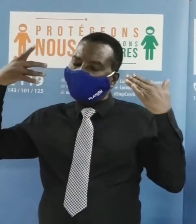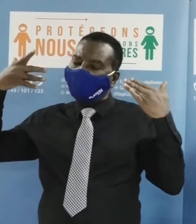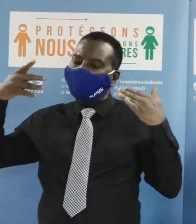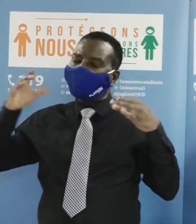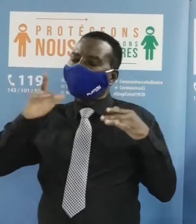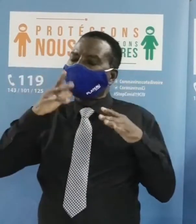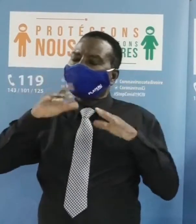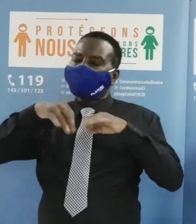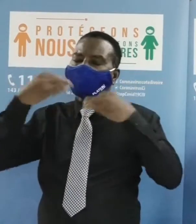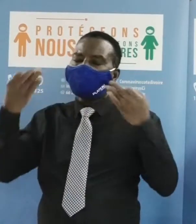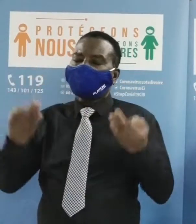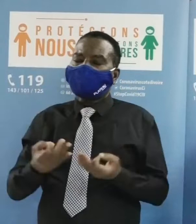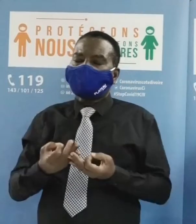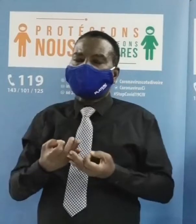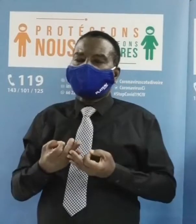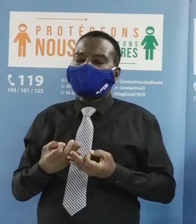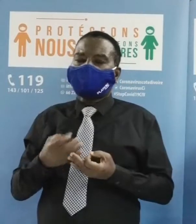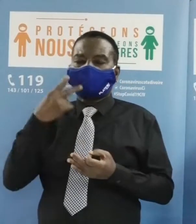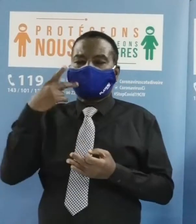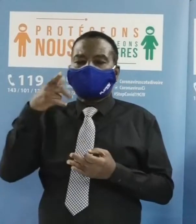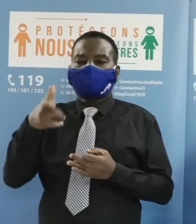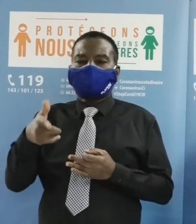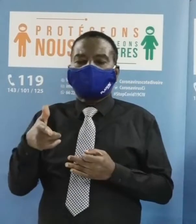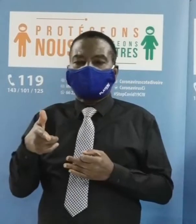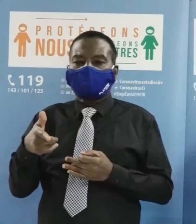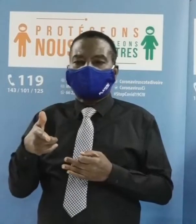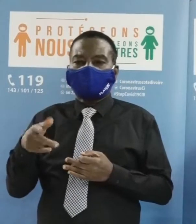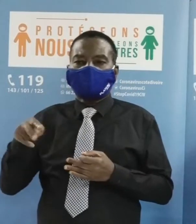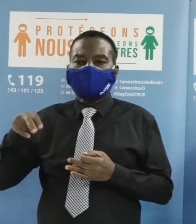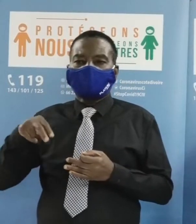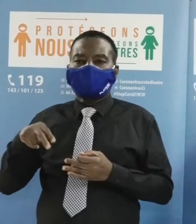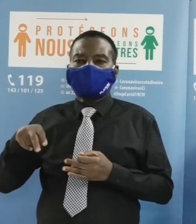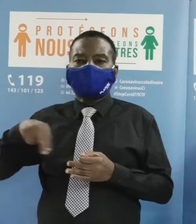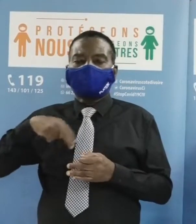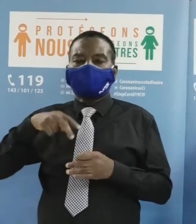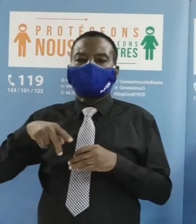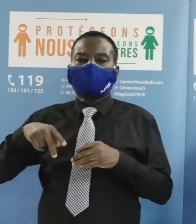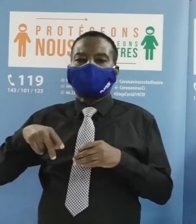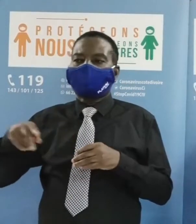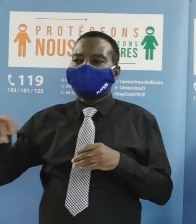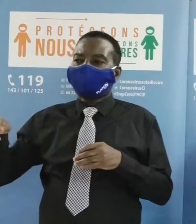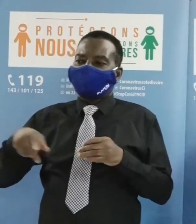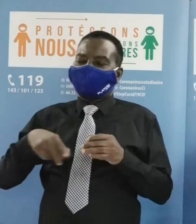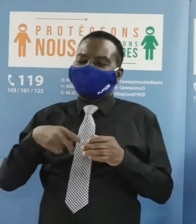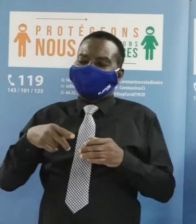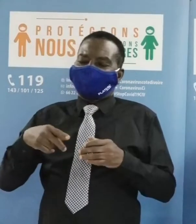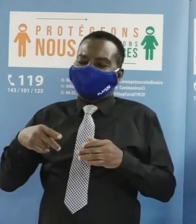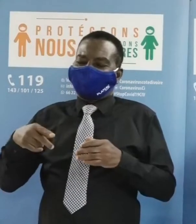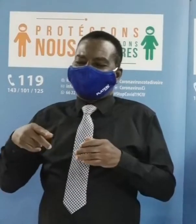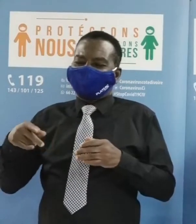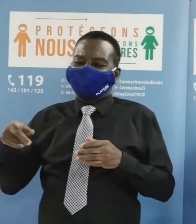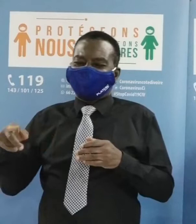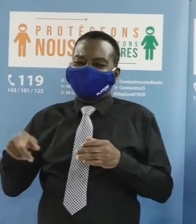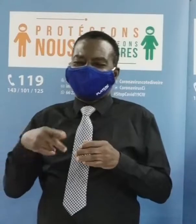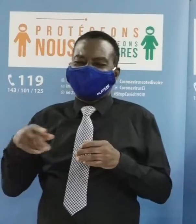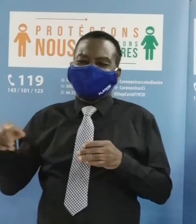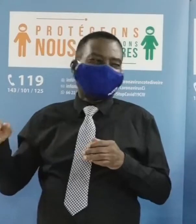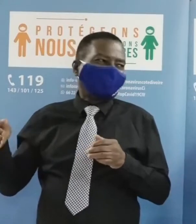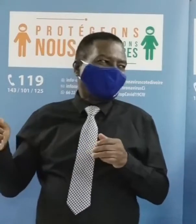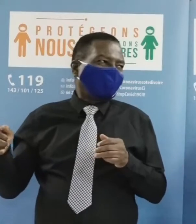de famille voilà nous valent traité voilà